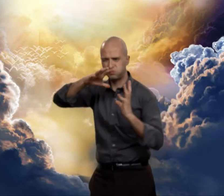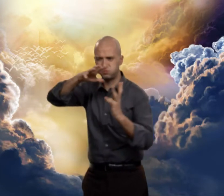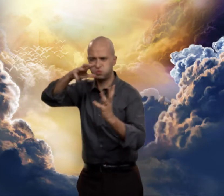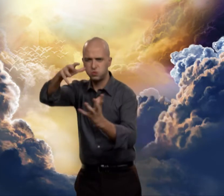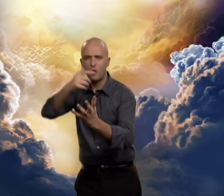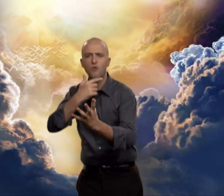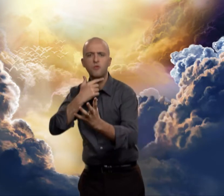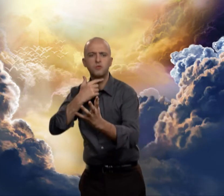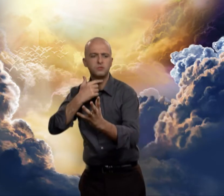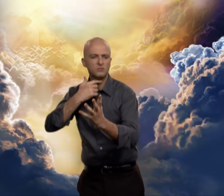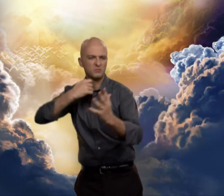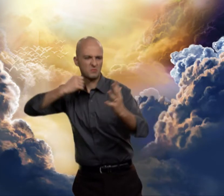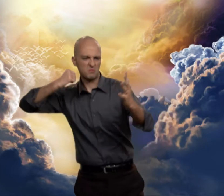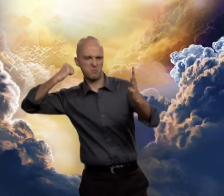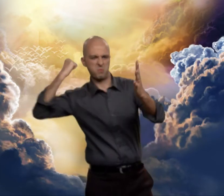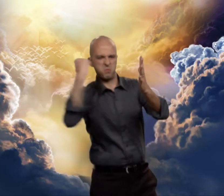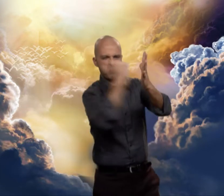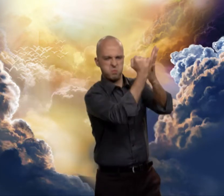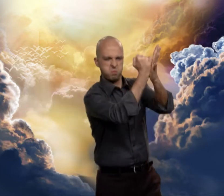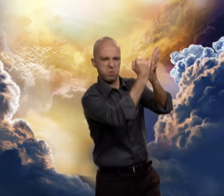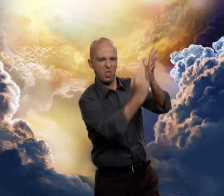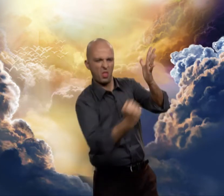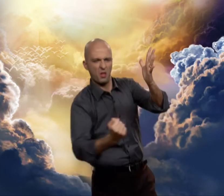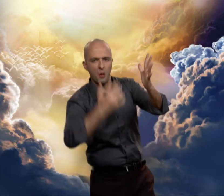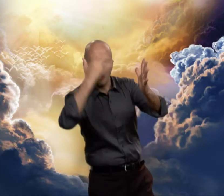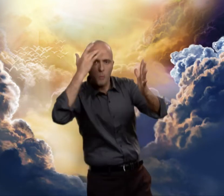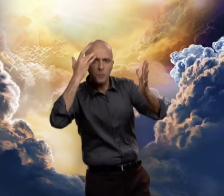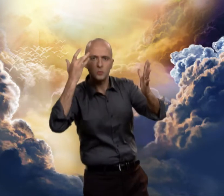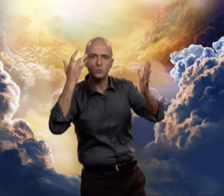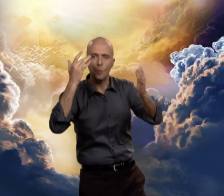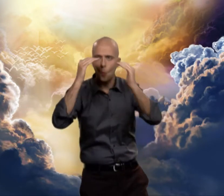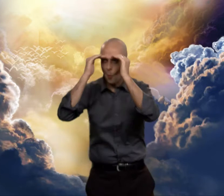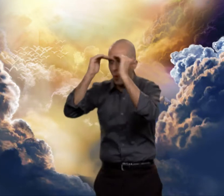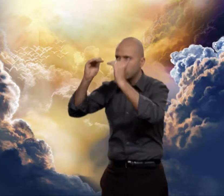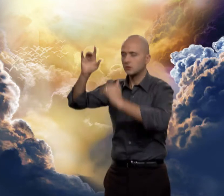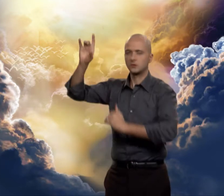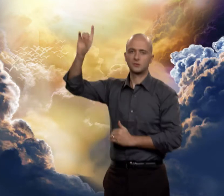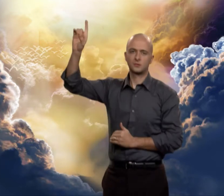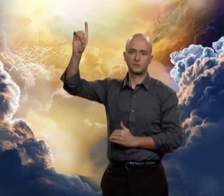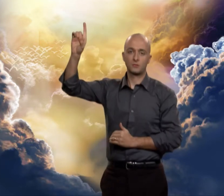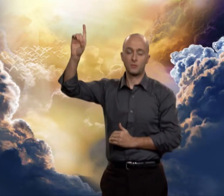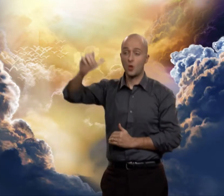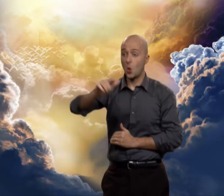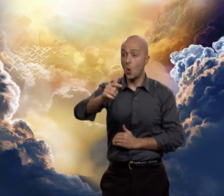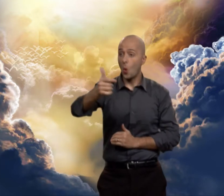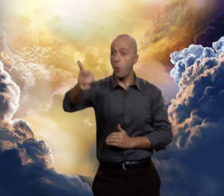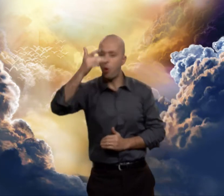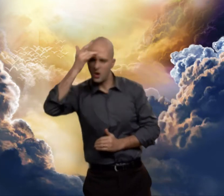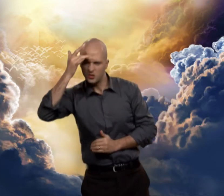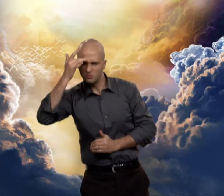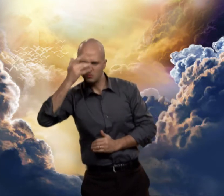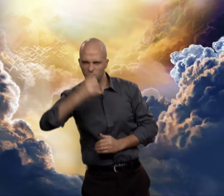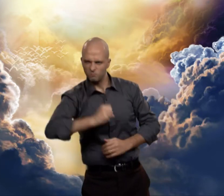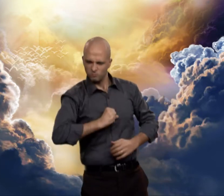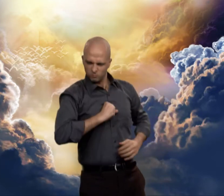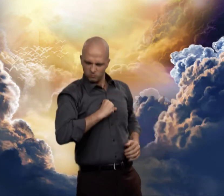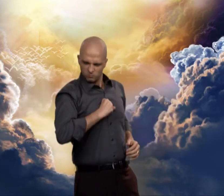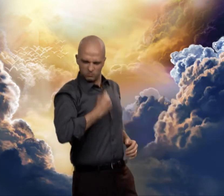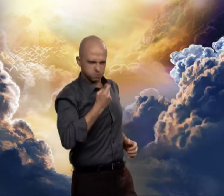Deus, haverá em diferentes países um movimento simultâneo com o objetivo de destruí-los. Ao aproximar-se o tempo